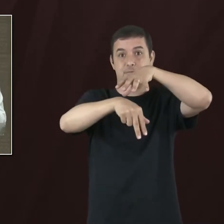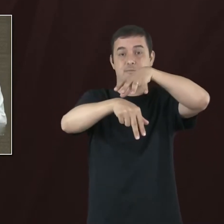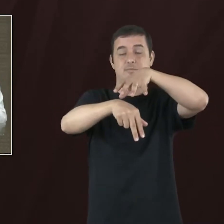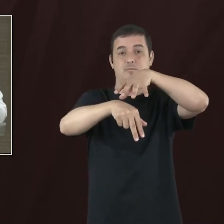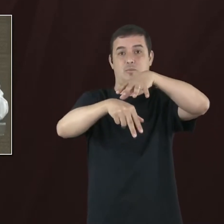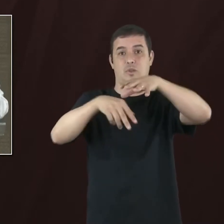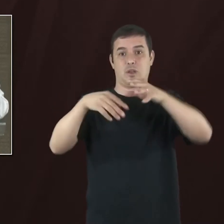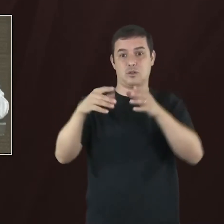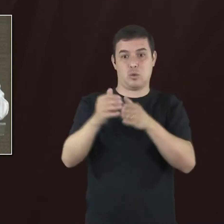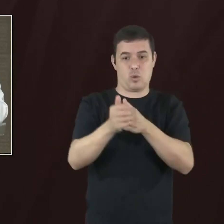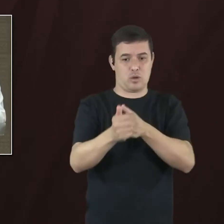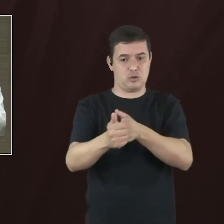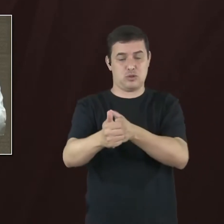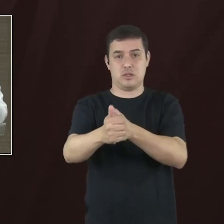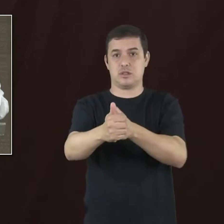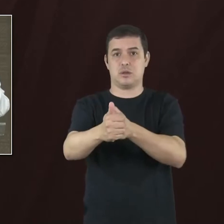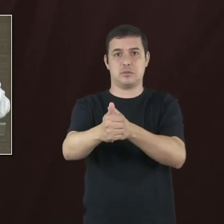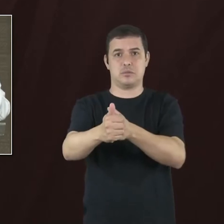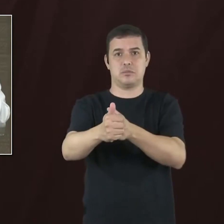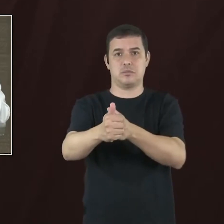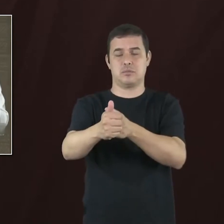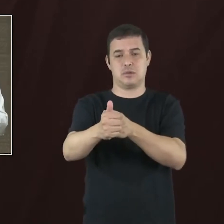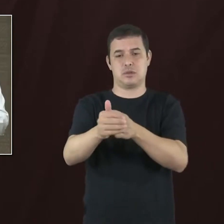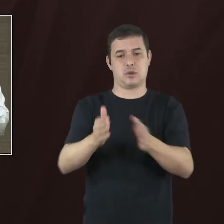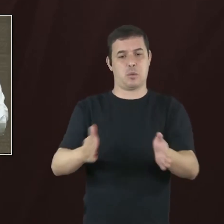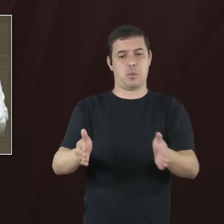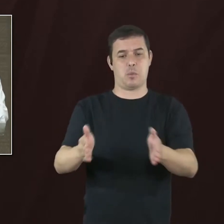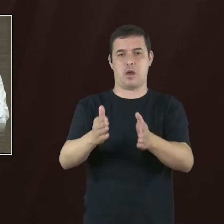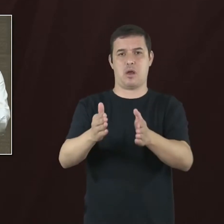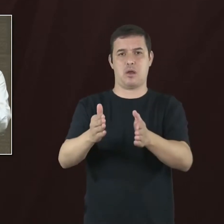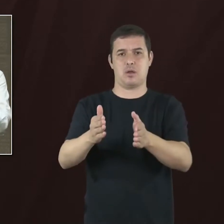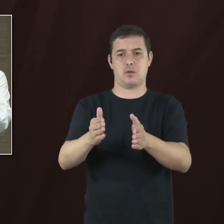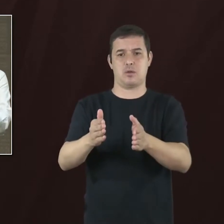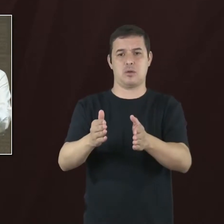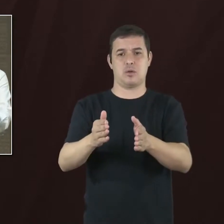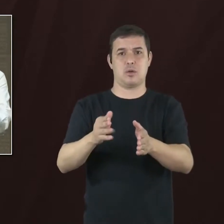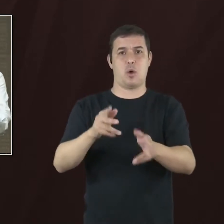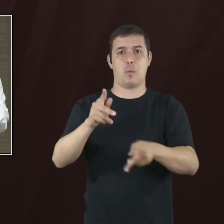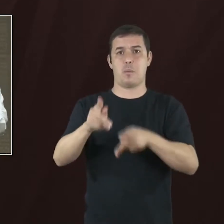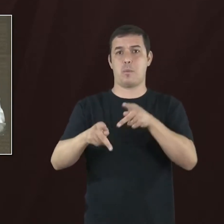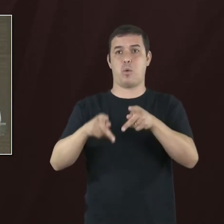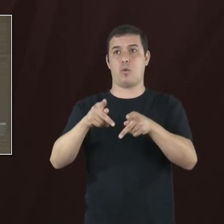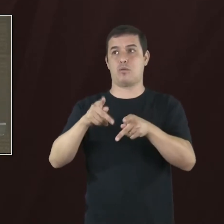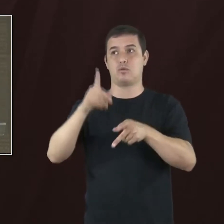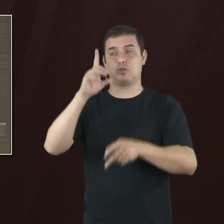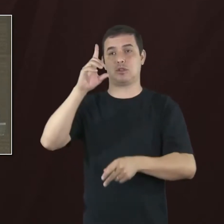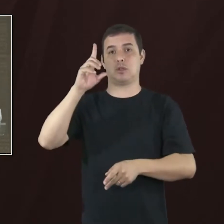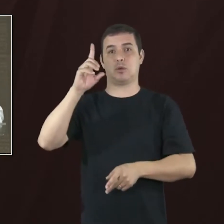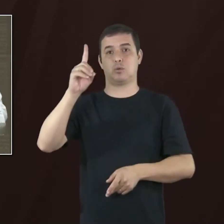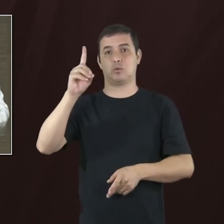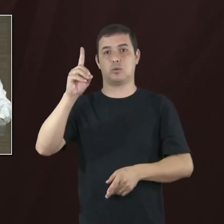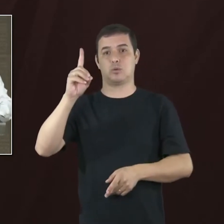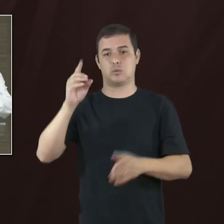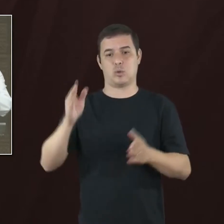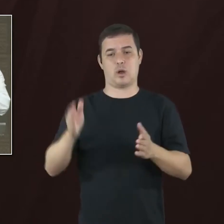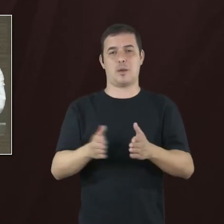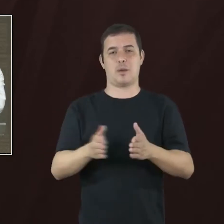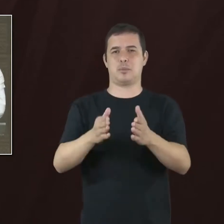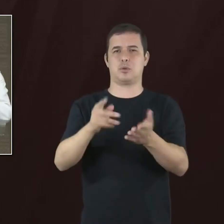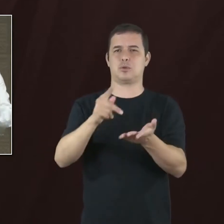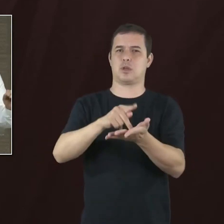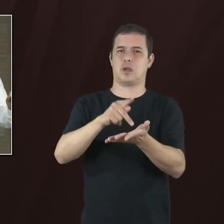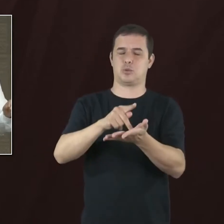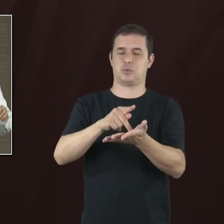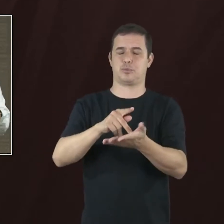dá direção, que faz o povo de Deus marchar. Então, qual é o segredo, queridos irmãos? Eu vou deixar